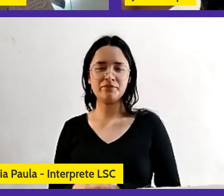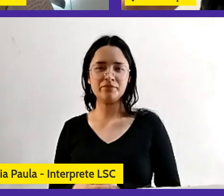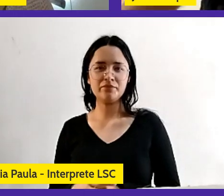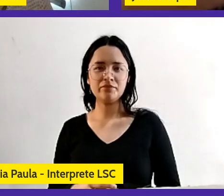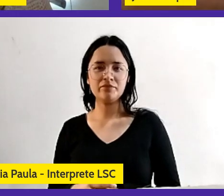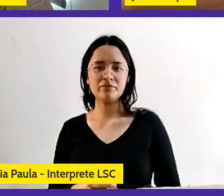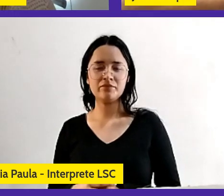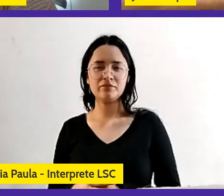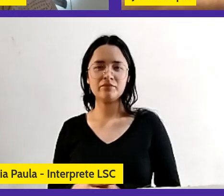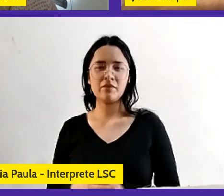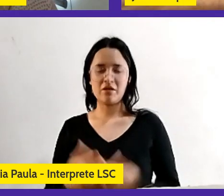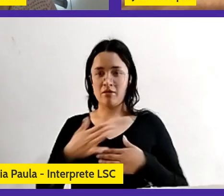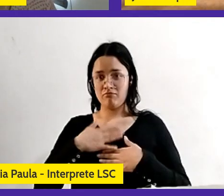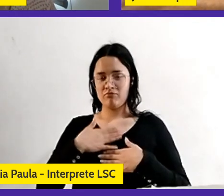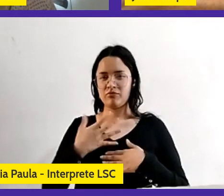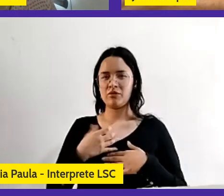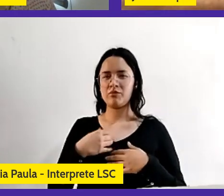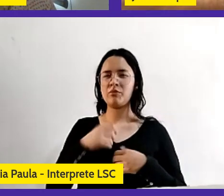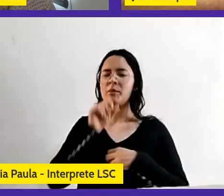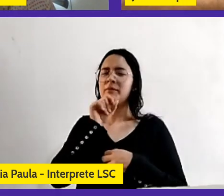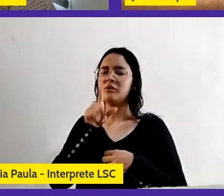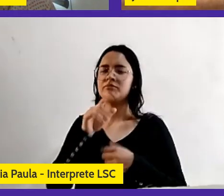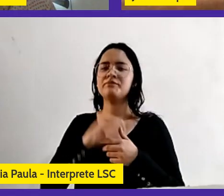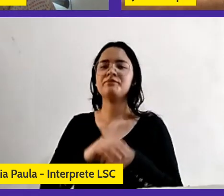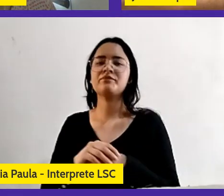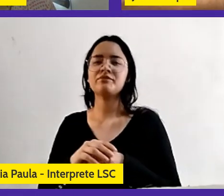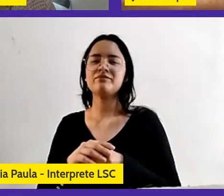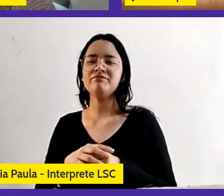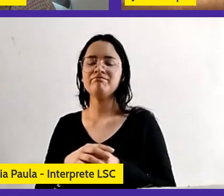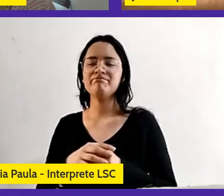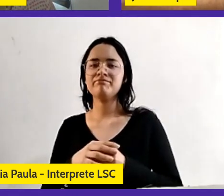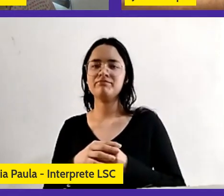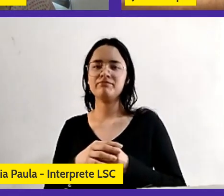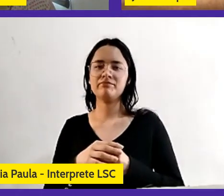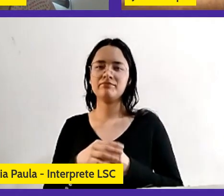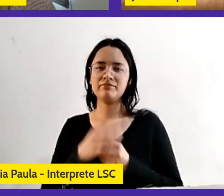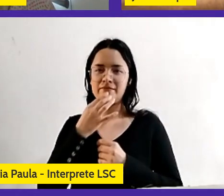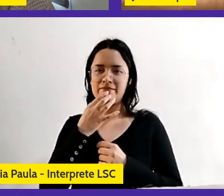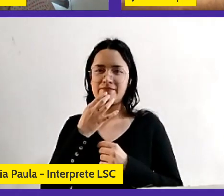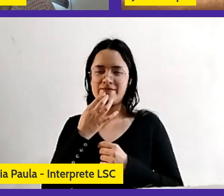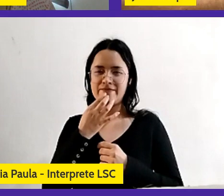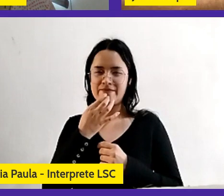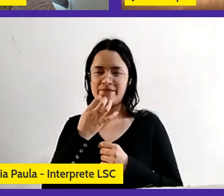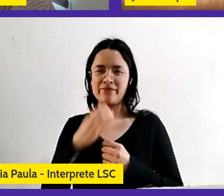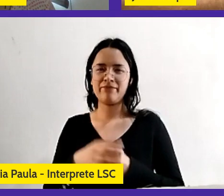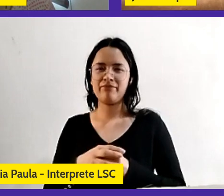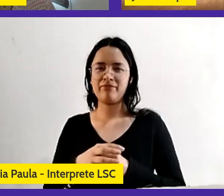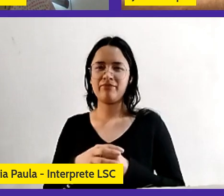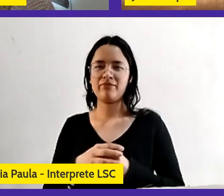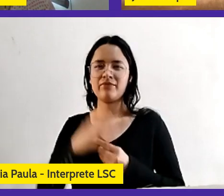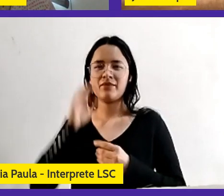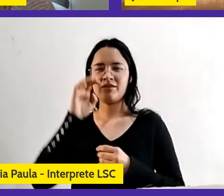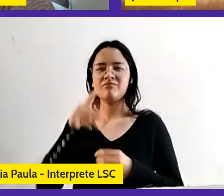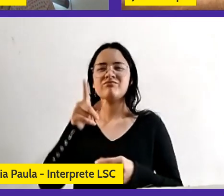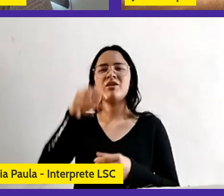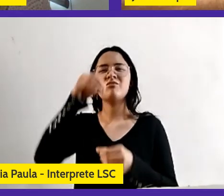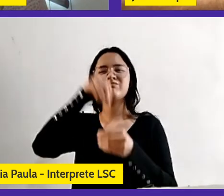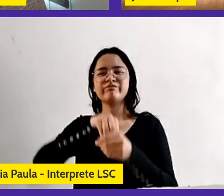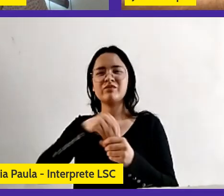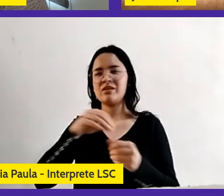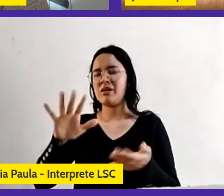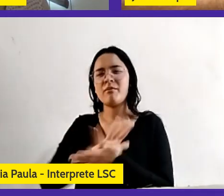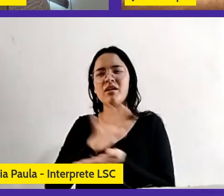A mí me gustaría ahondar un poco más en ese paquete de materiales que tiene que tener una película en desarrollo para